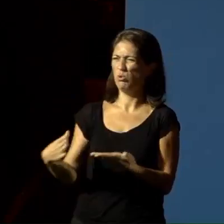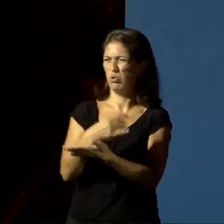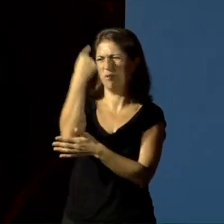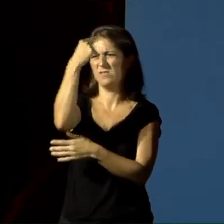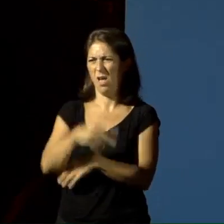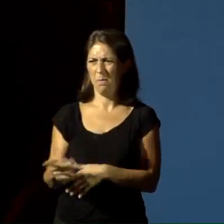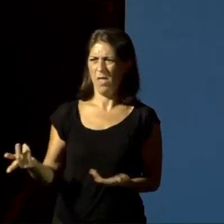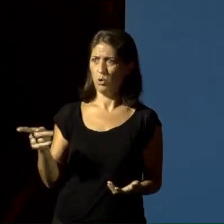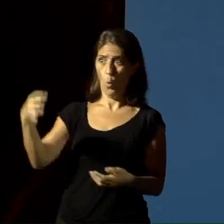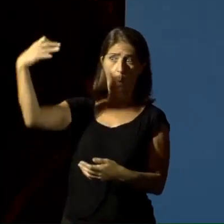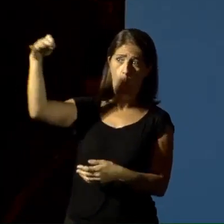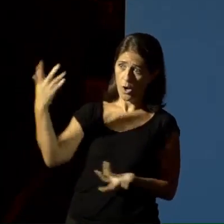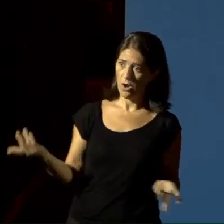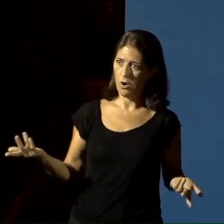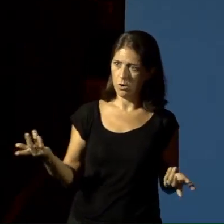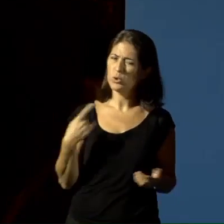sabías.